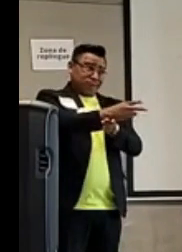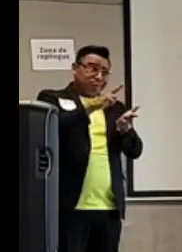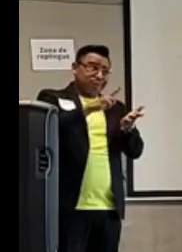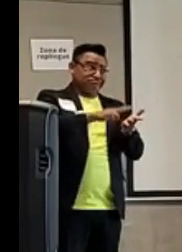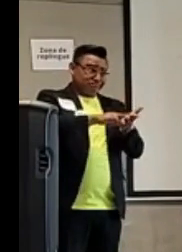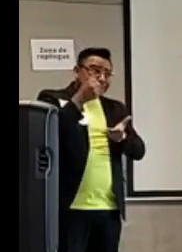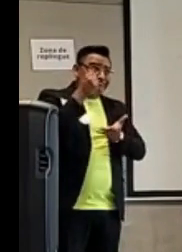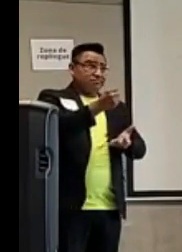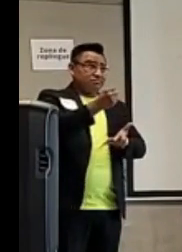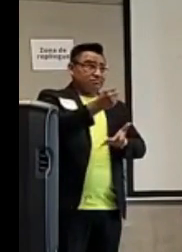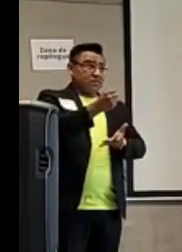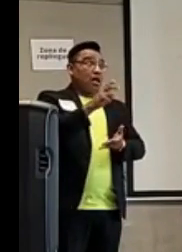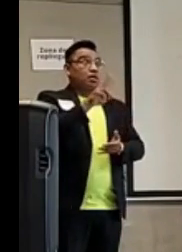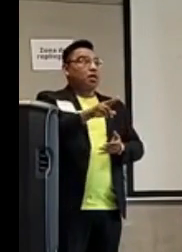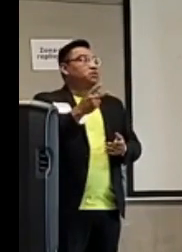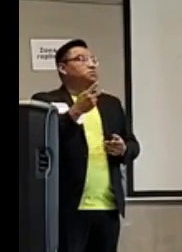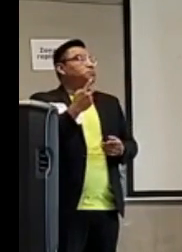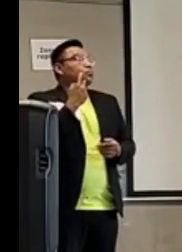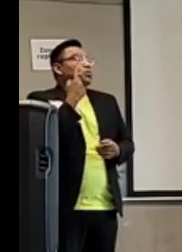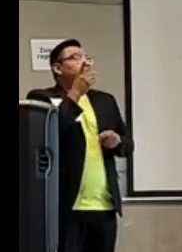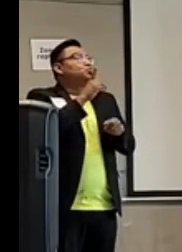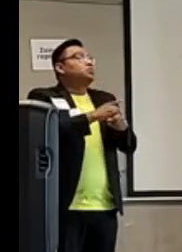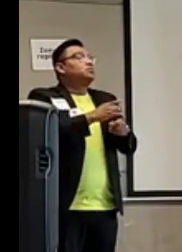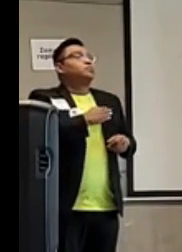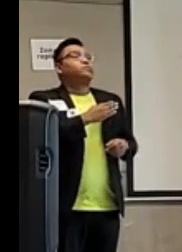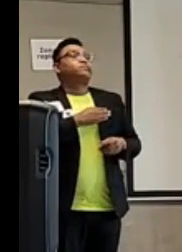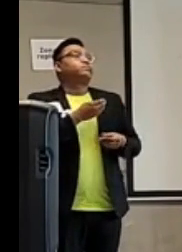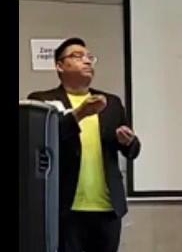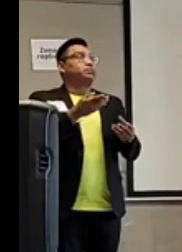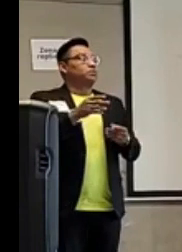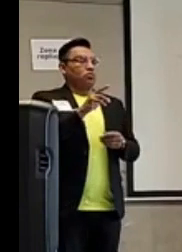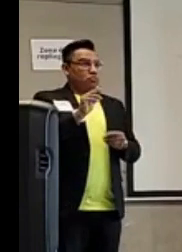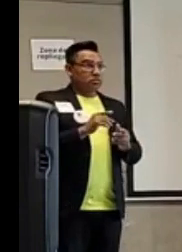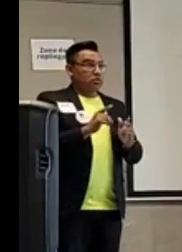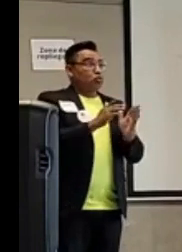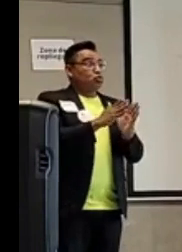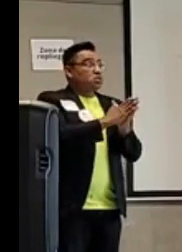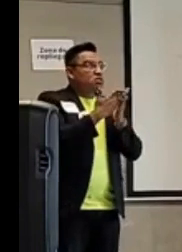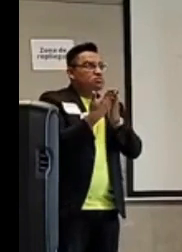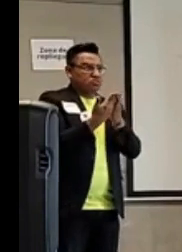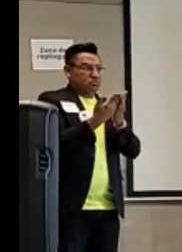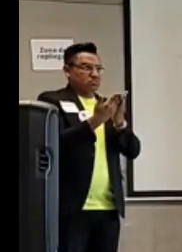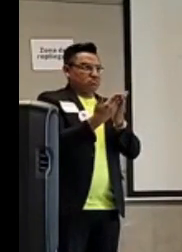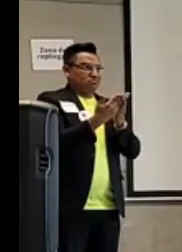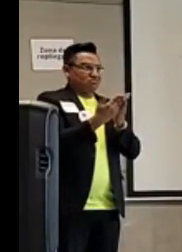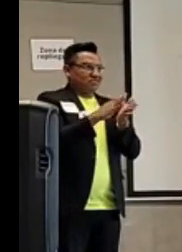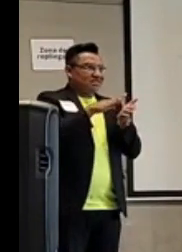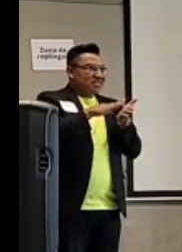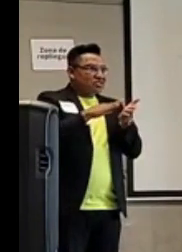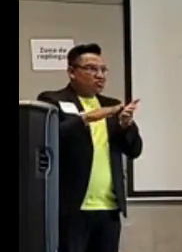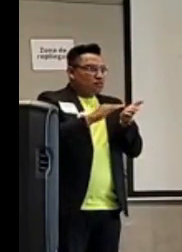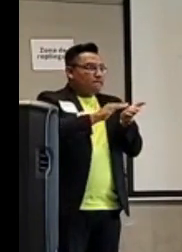es suficiente las buenas voluntades si no hay presupuesto si los libros de texto gratuitos no vienen en